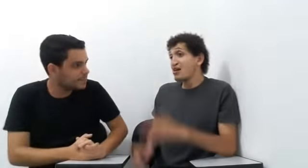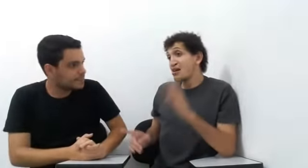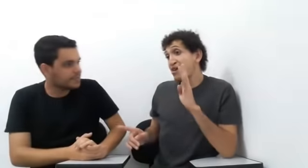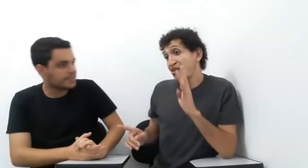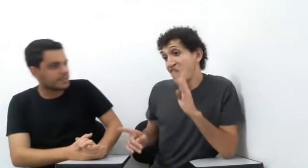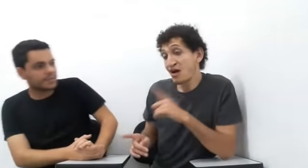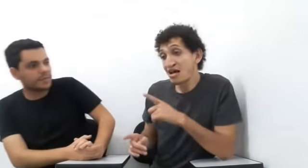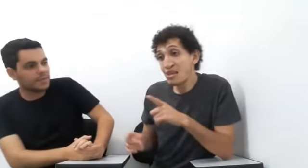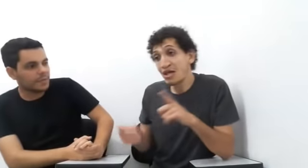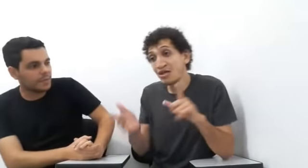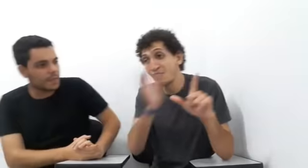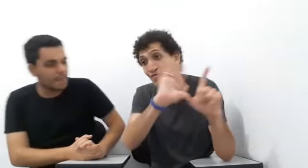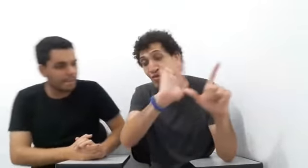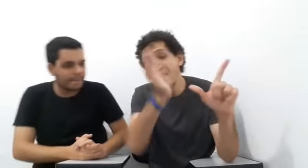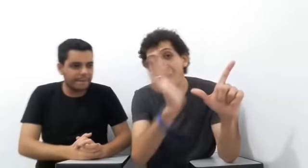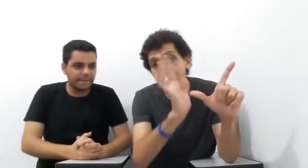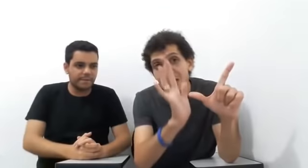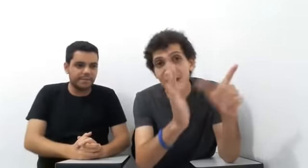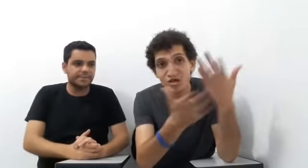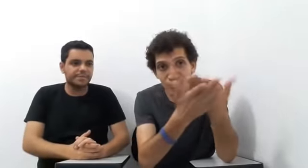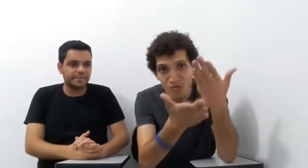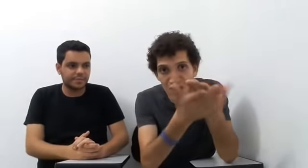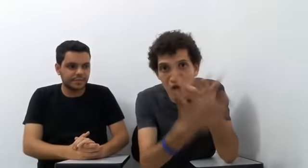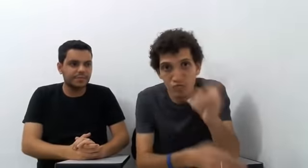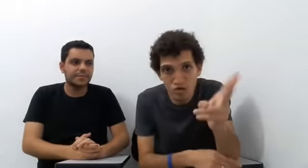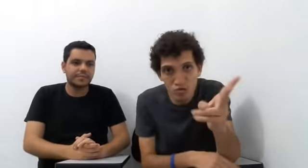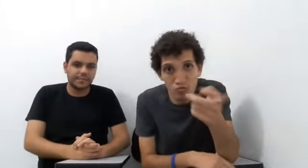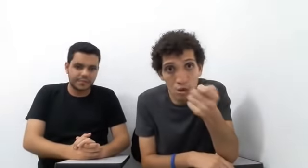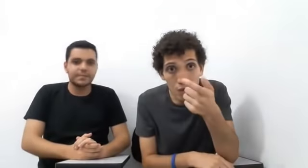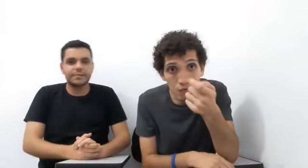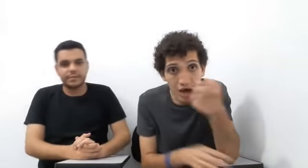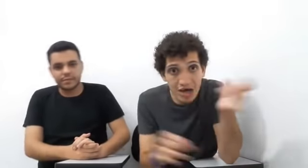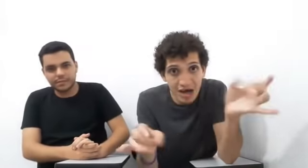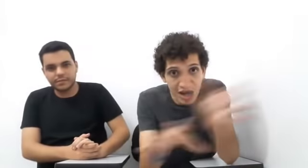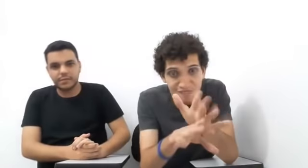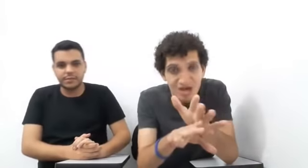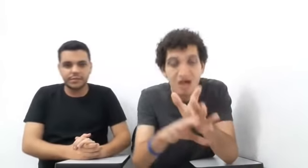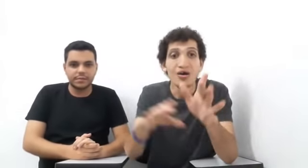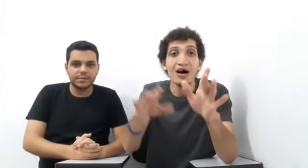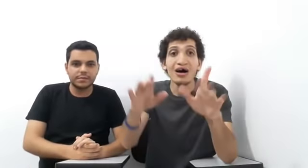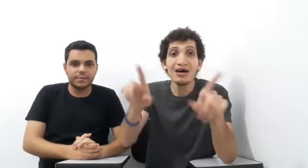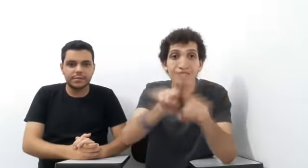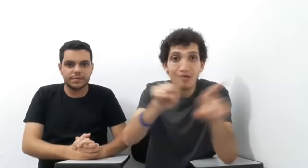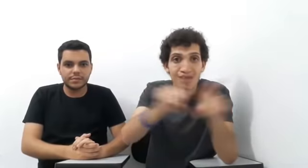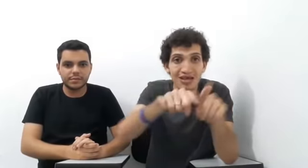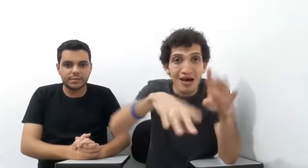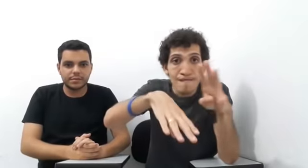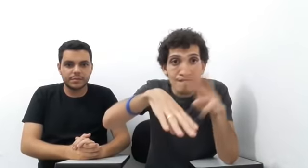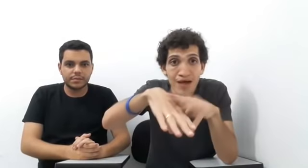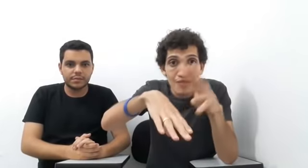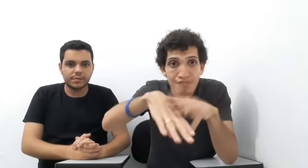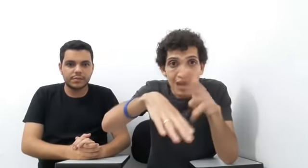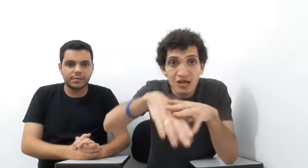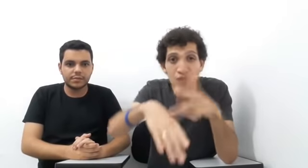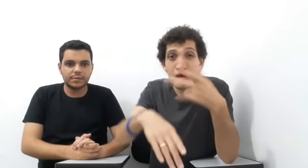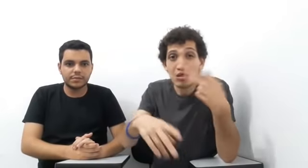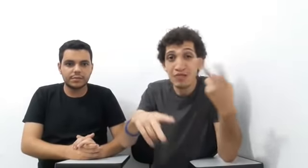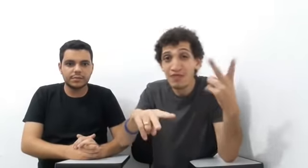é legal, aí Libras, estudando, continua, rapaz, falando, aí também, matemática, do aluno que